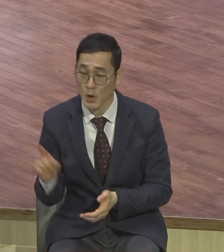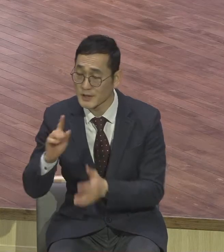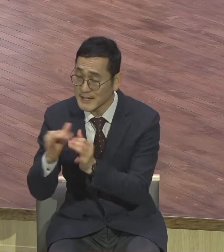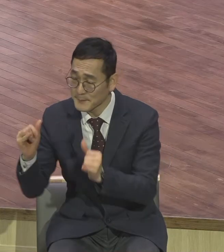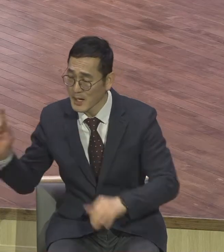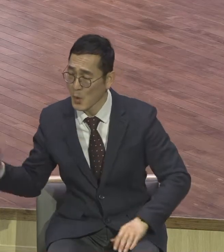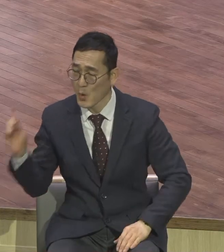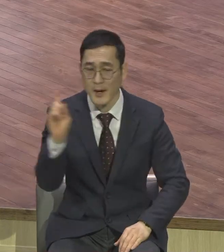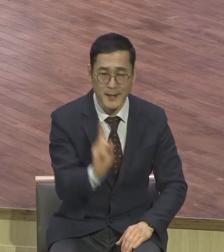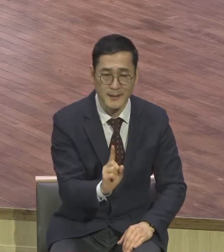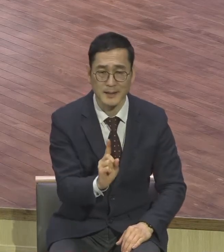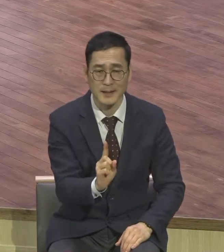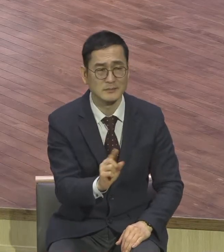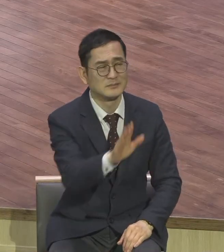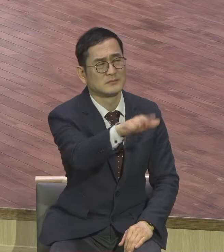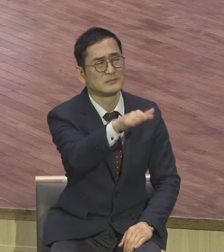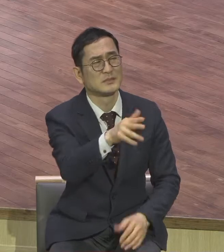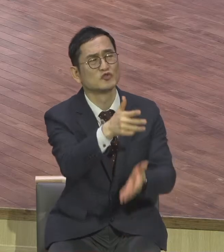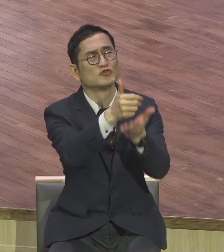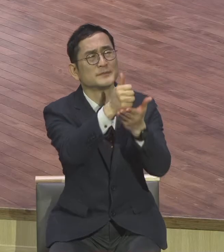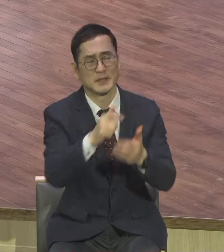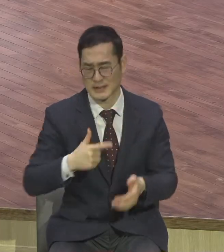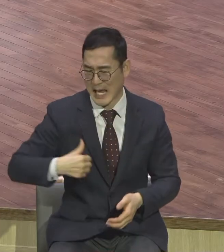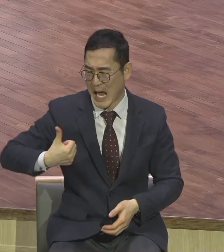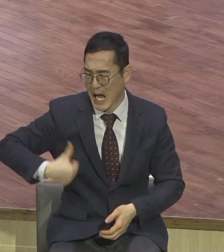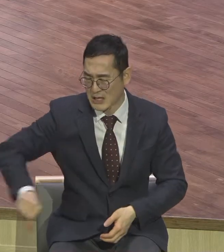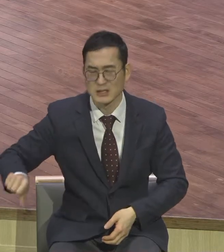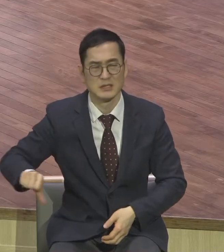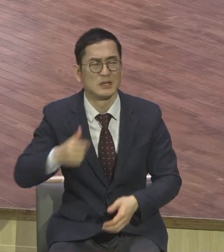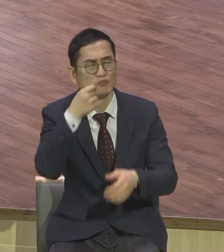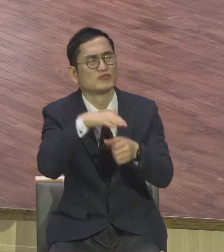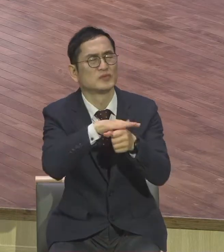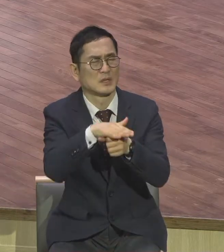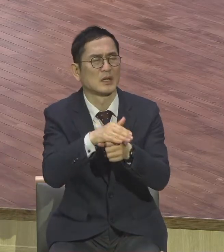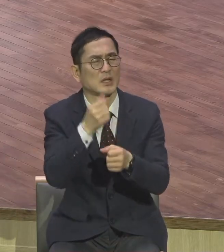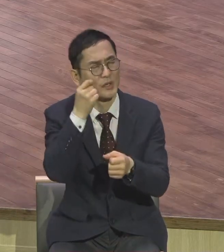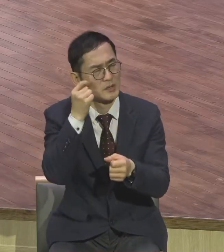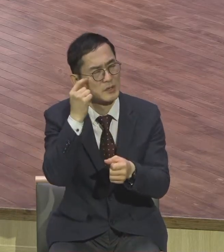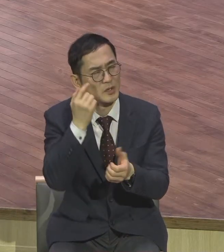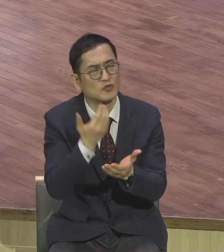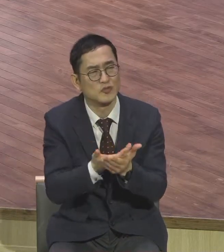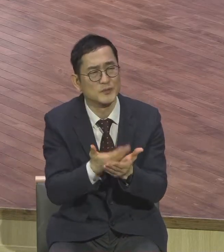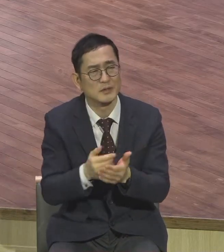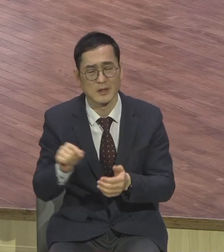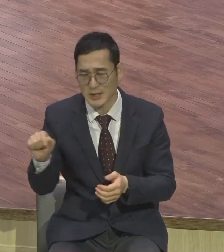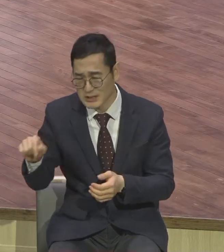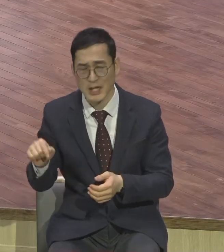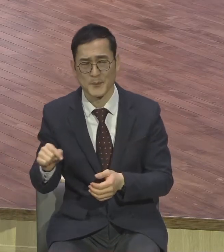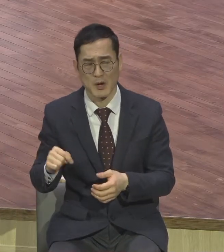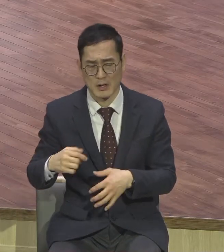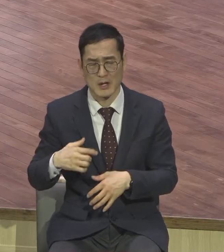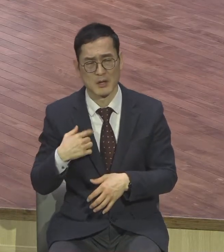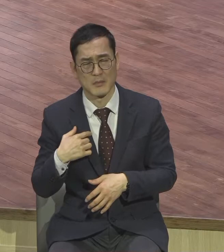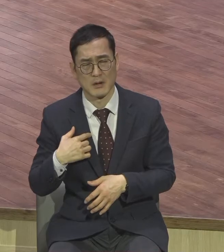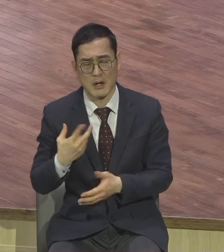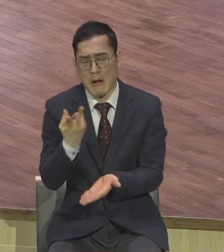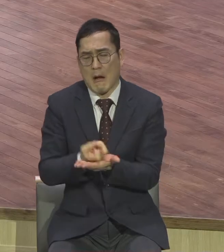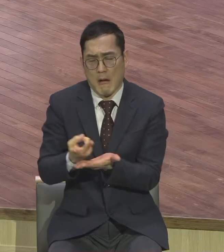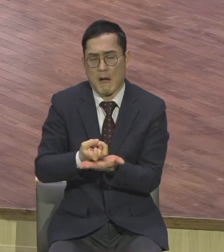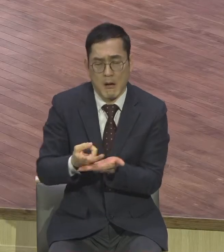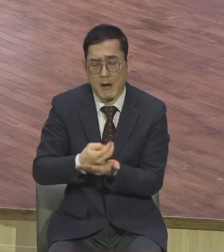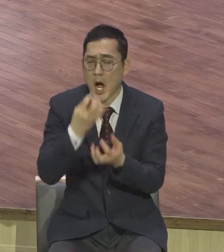내 아들을 불쌍히 여소서 그가 간질로 심히 고생하여 자주 불에도 넘어지며 무래도 넘어지는지라